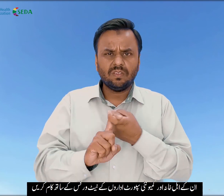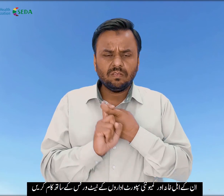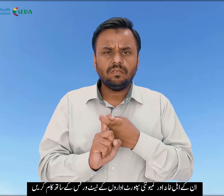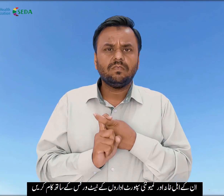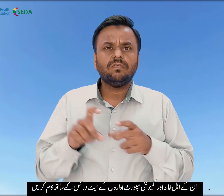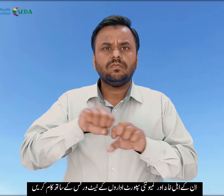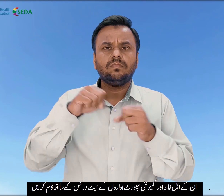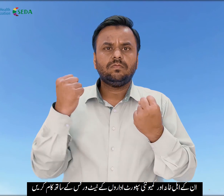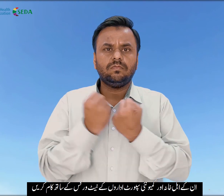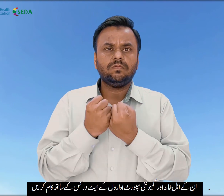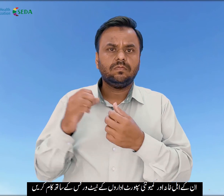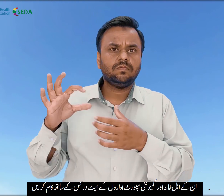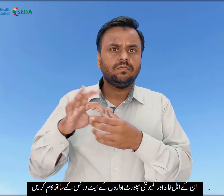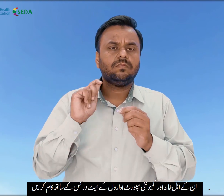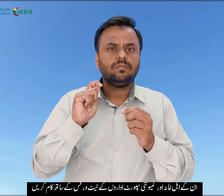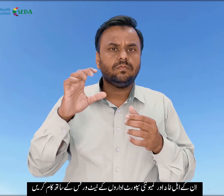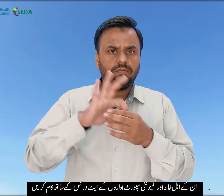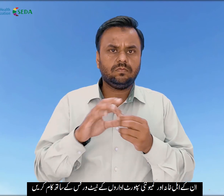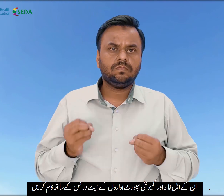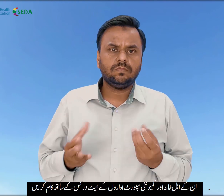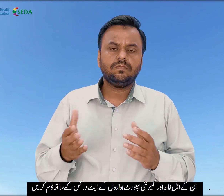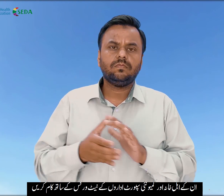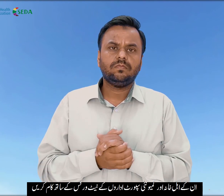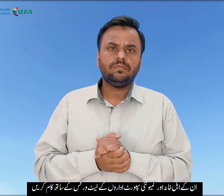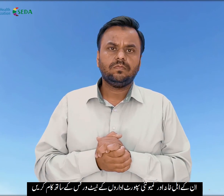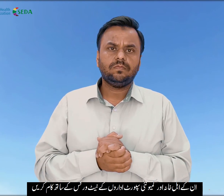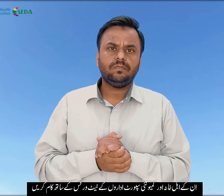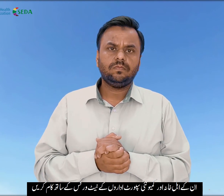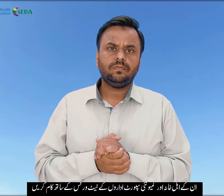کمیونٹی سپورٹ اداروں کے نیٹ ورکس کے ساتھ کام کریں۔